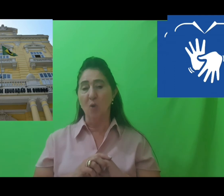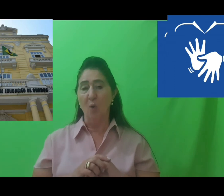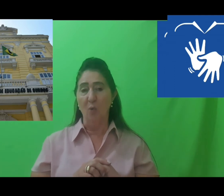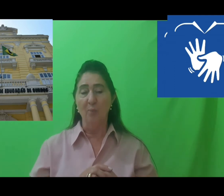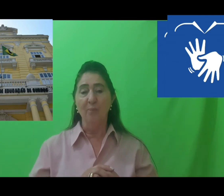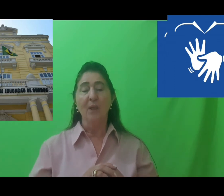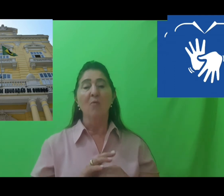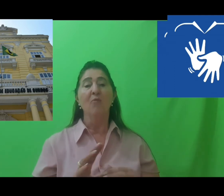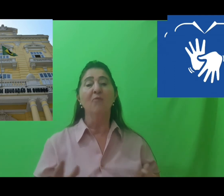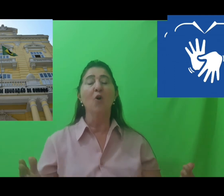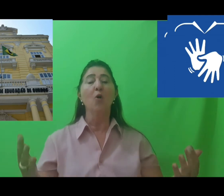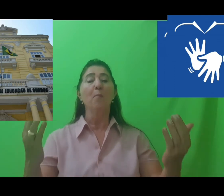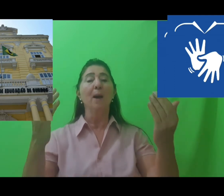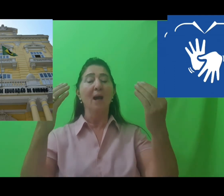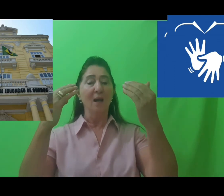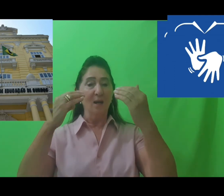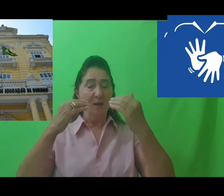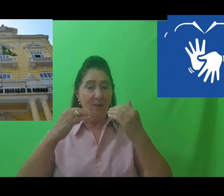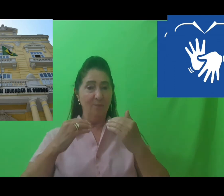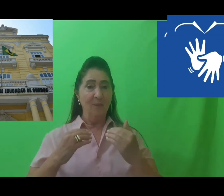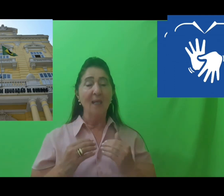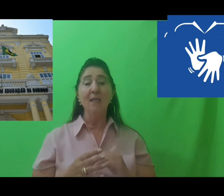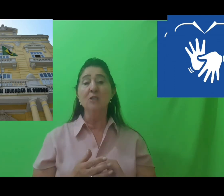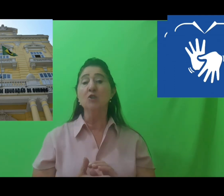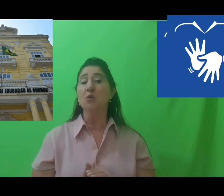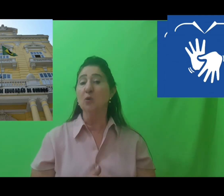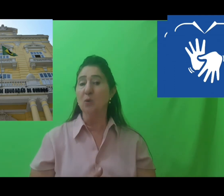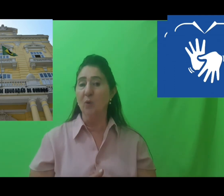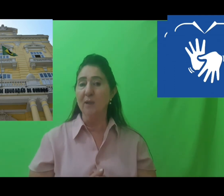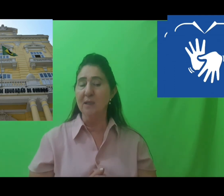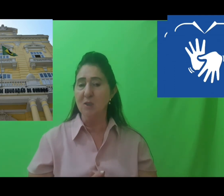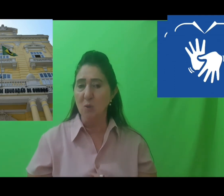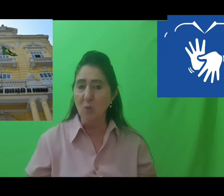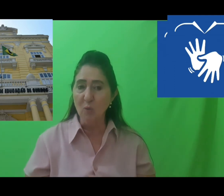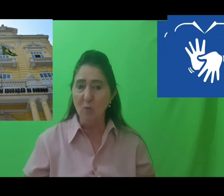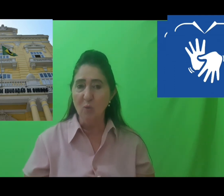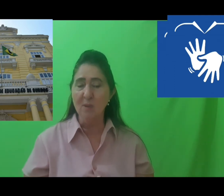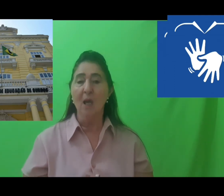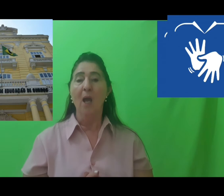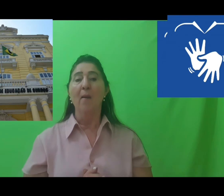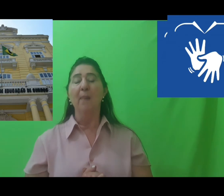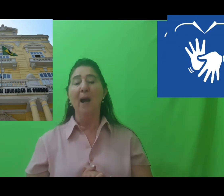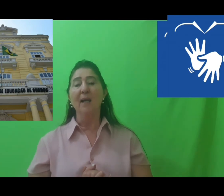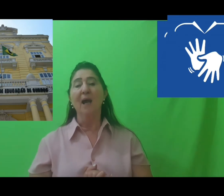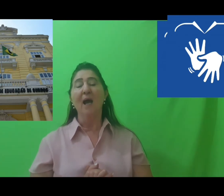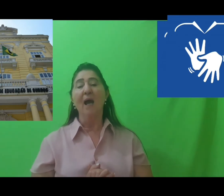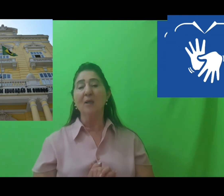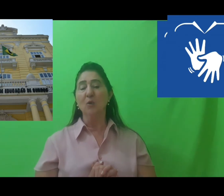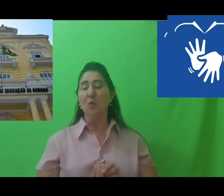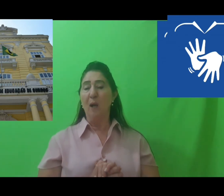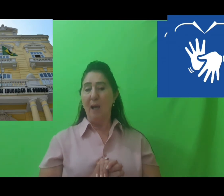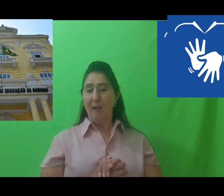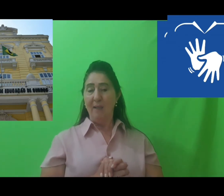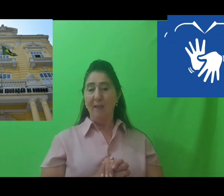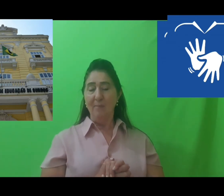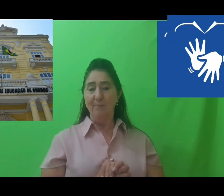buscou formar instrutores surdos para atuarem